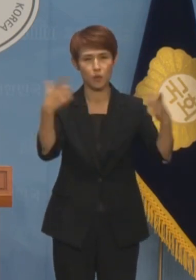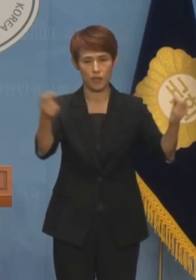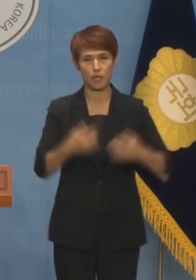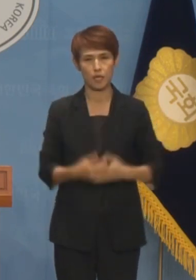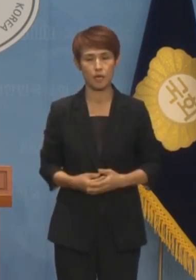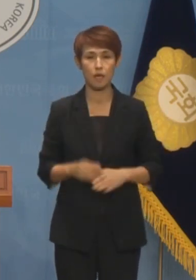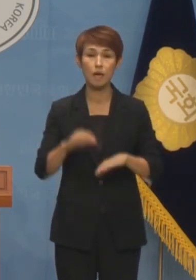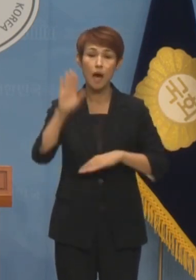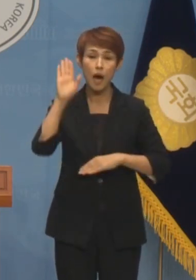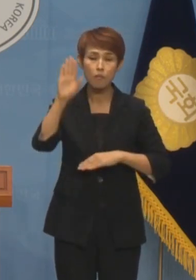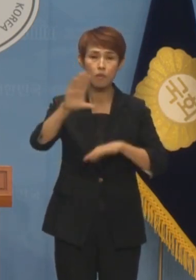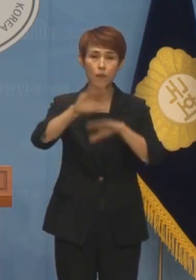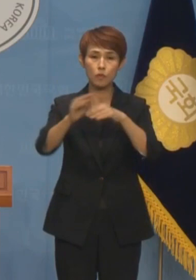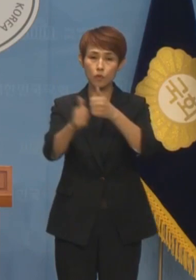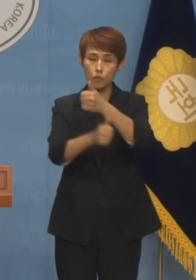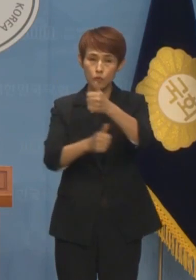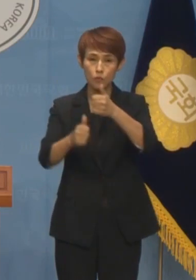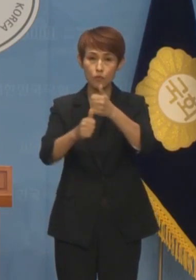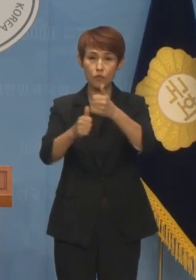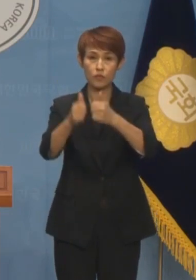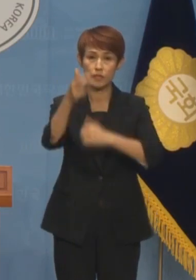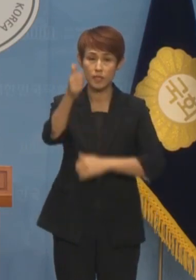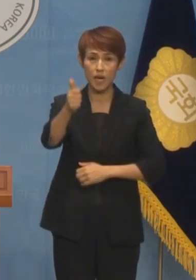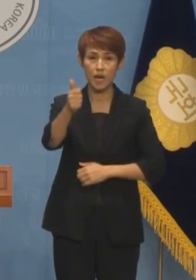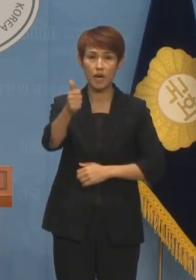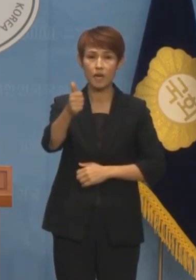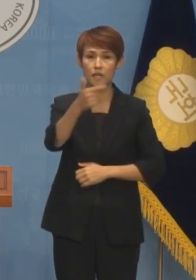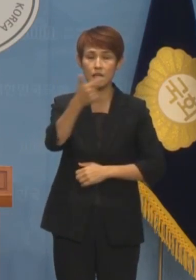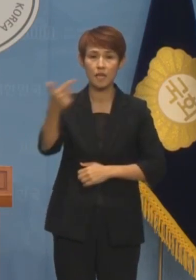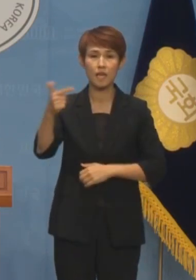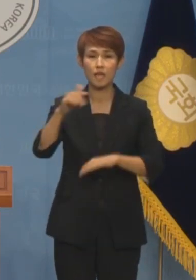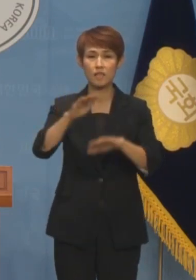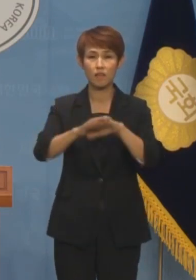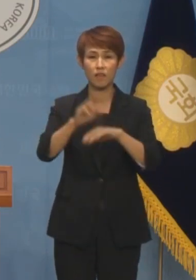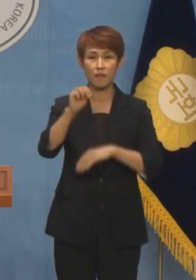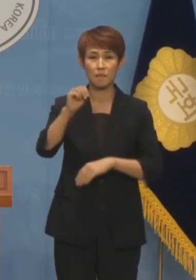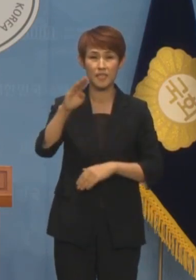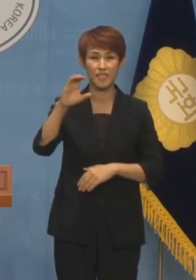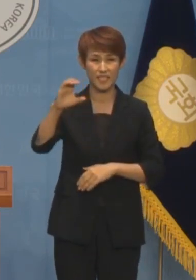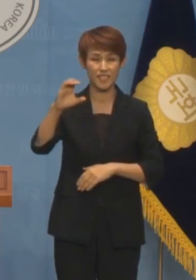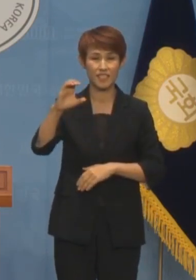거론되는 이진숙 전 대전 MBC 사장의 앞날도 뻔합니다.